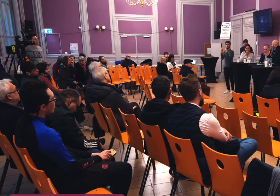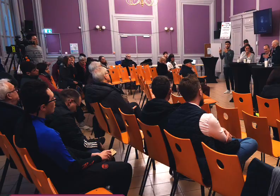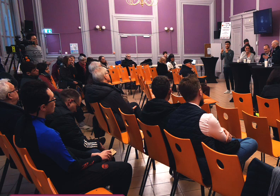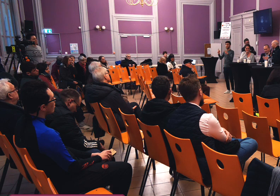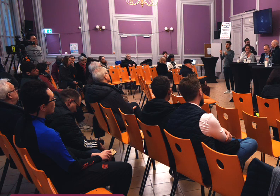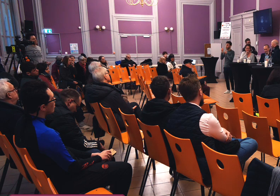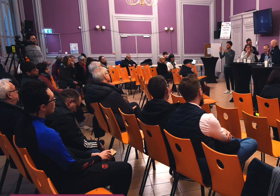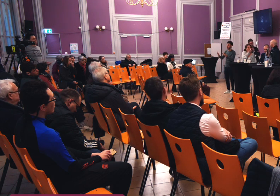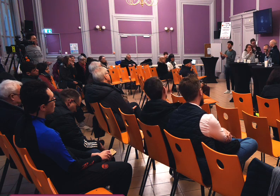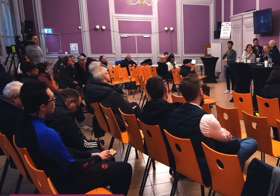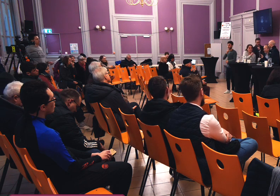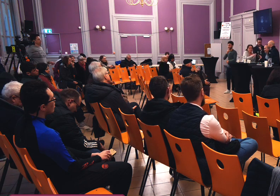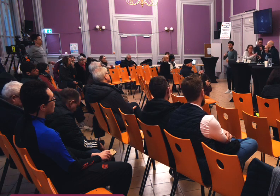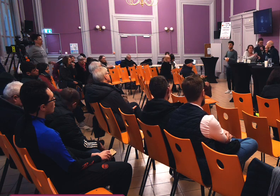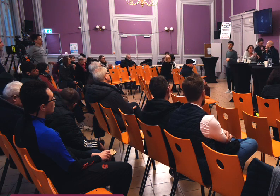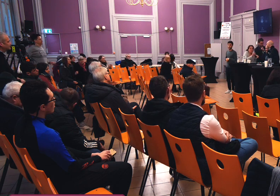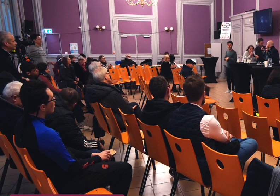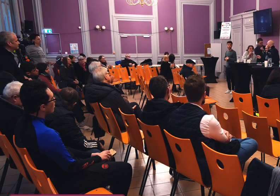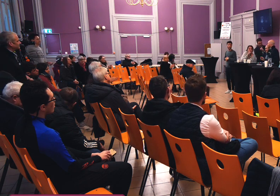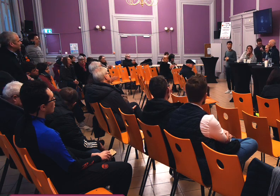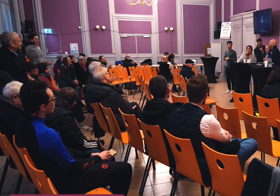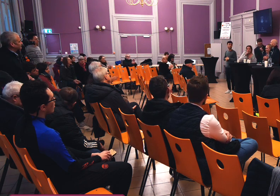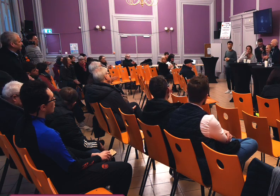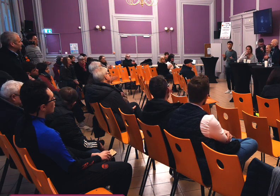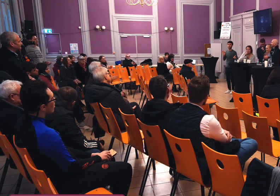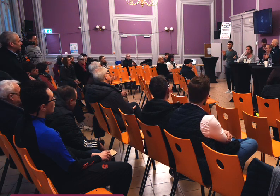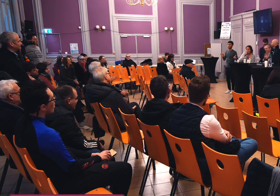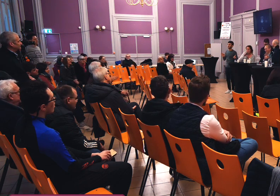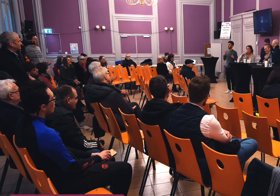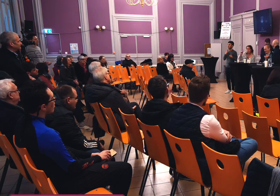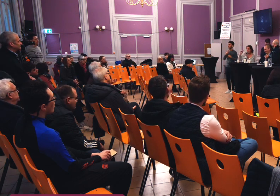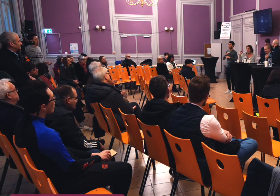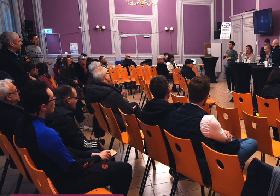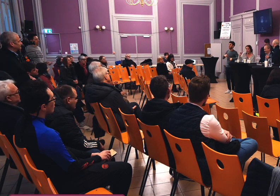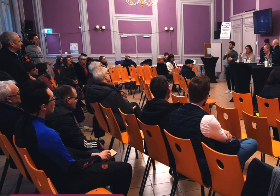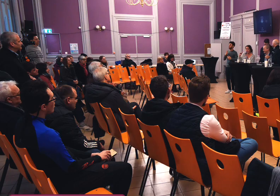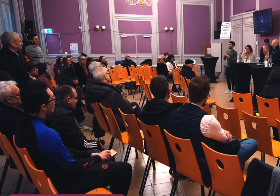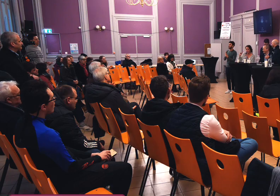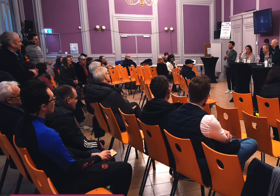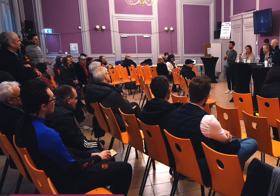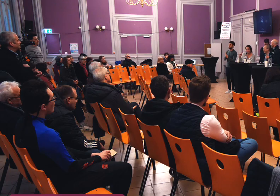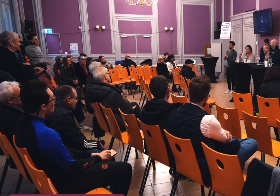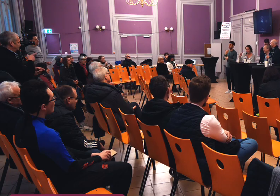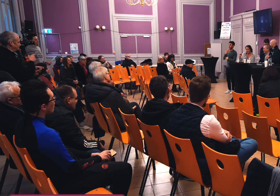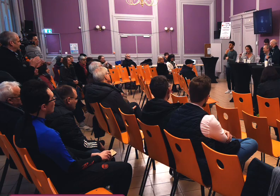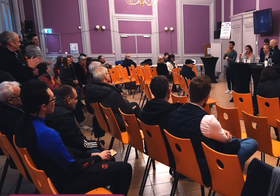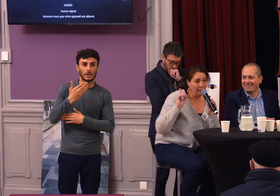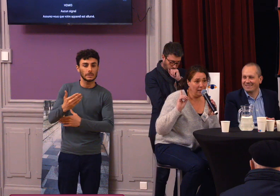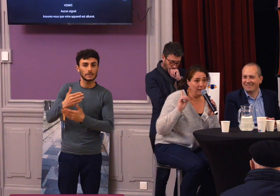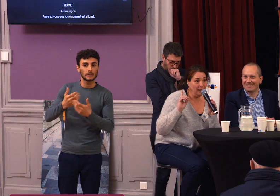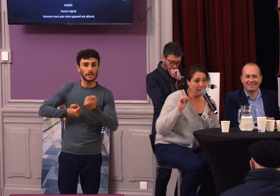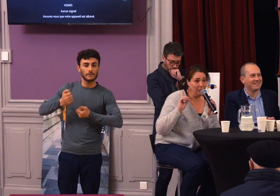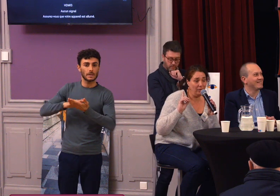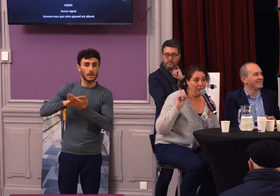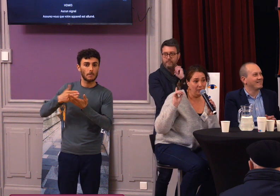à tout de suite on permet juste un dernier petit mot de remercier le service d'interprète